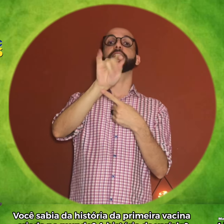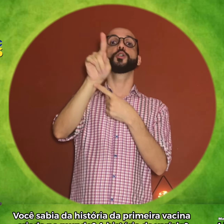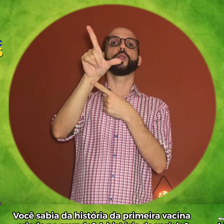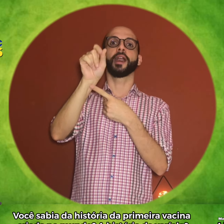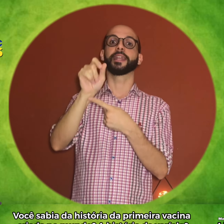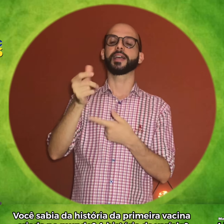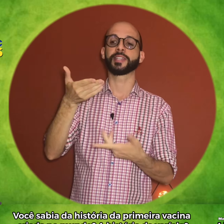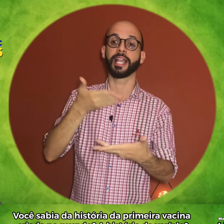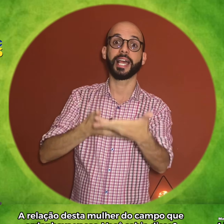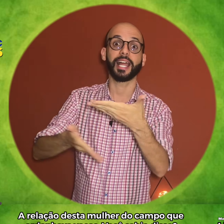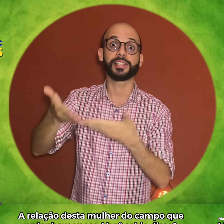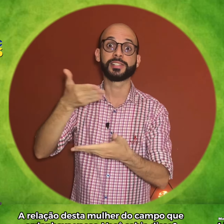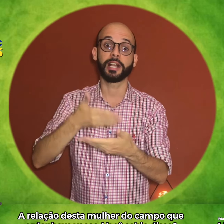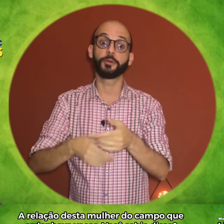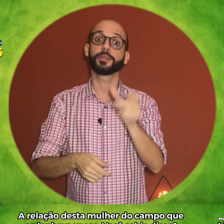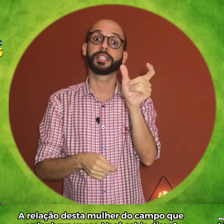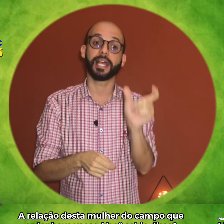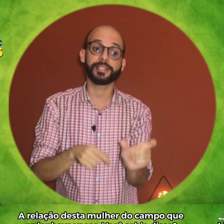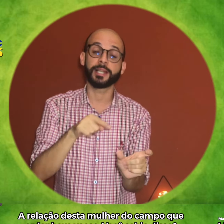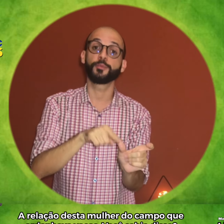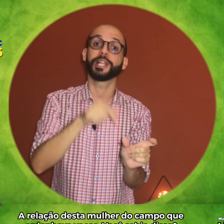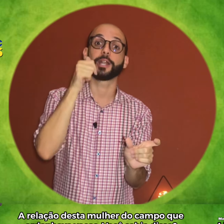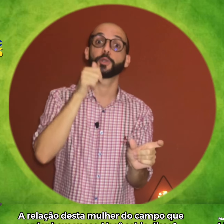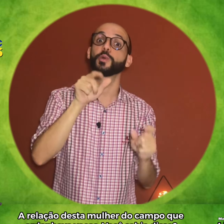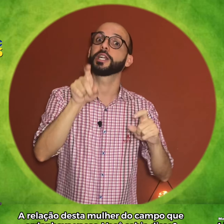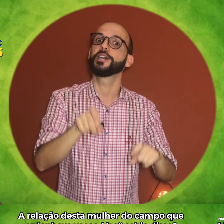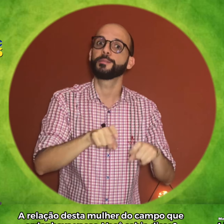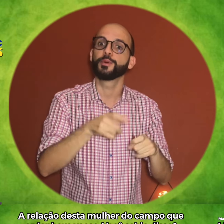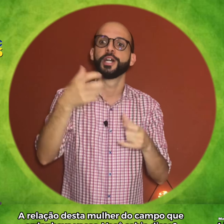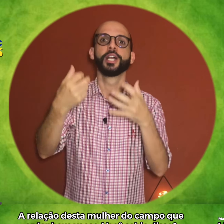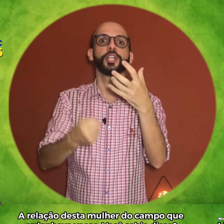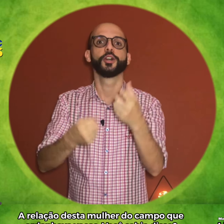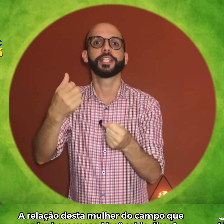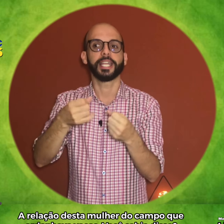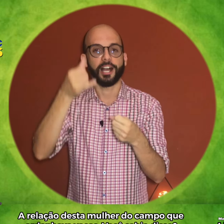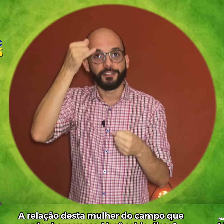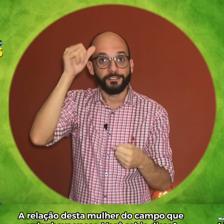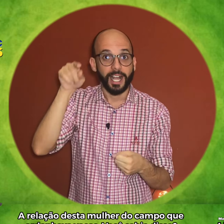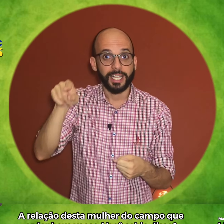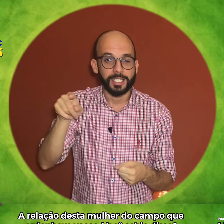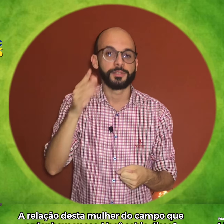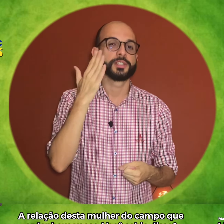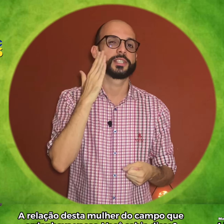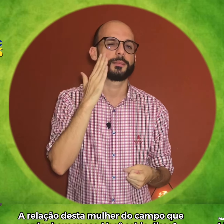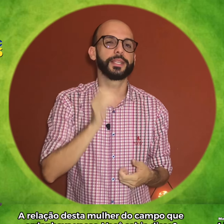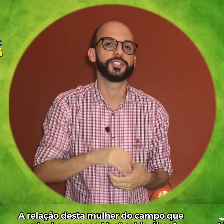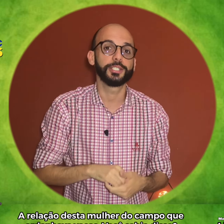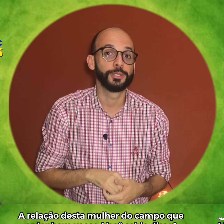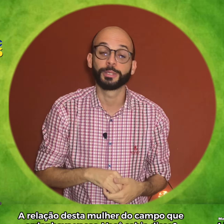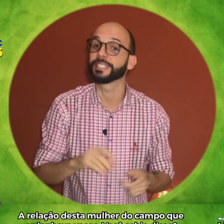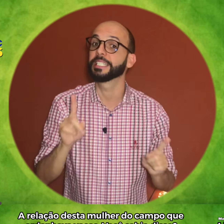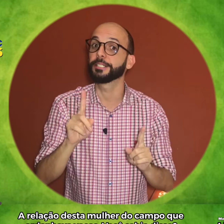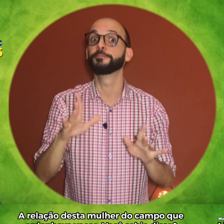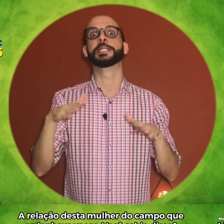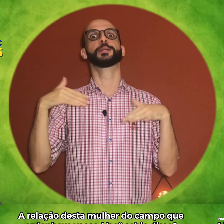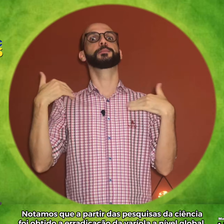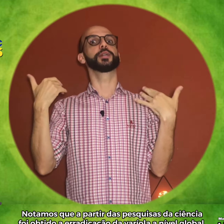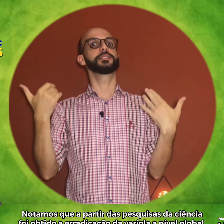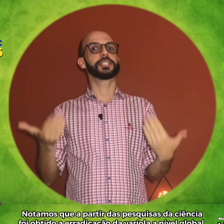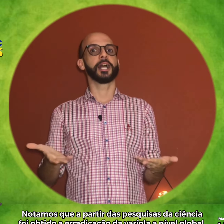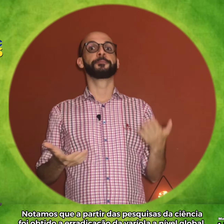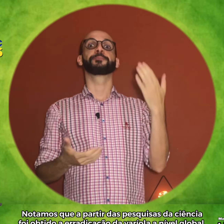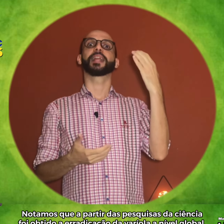varíola, nessa relação, dessa mulher do campo que odinhava vacas? Você sabia disso? Não?